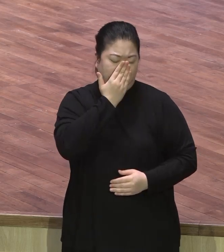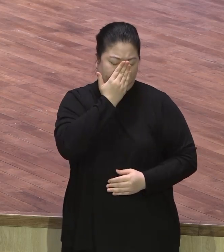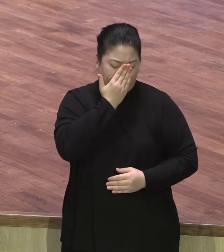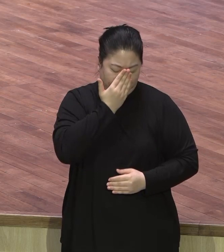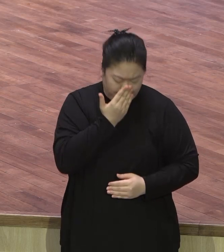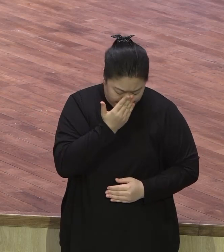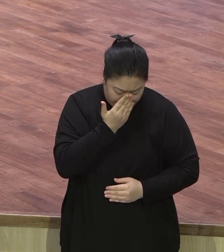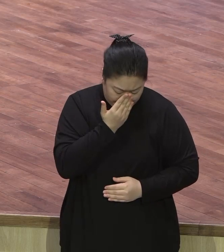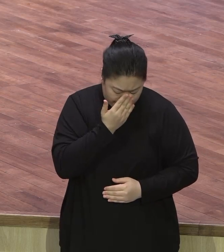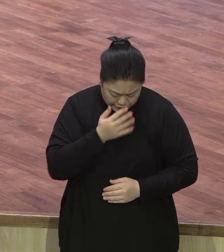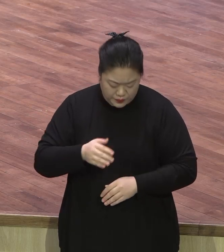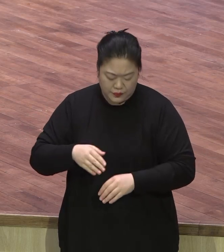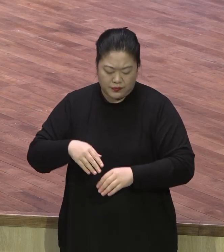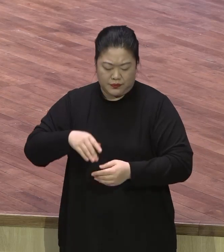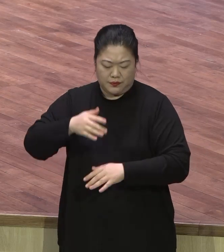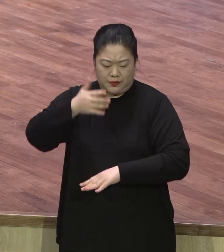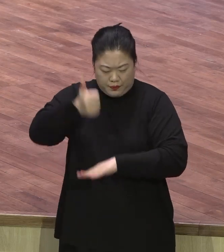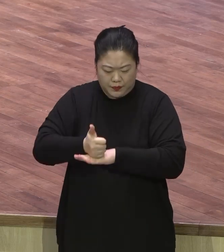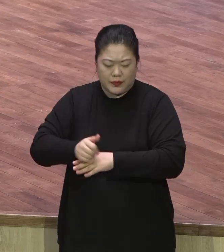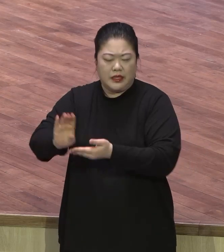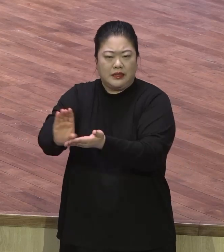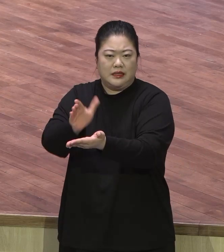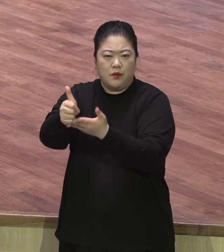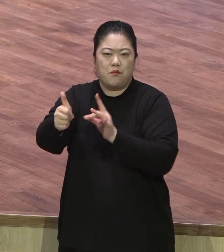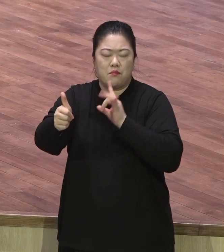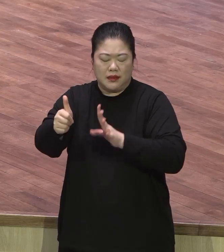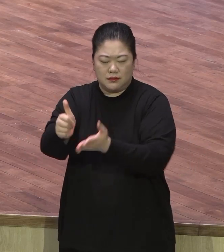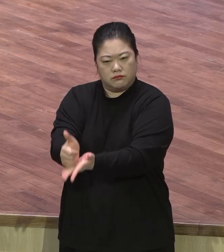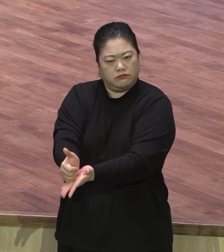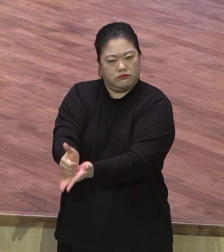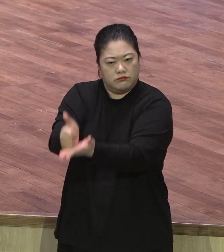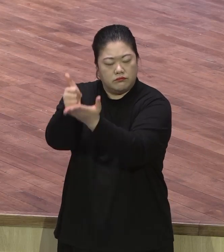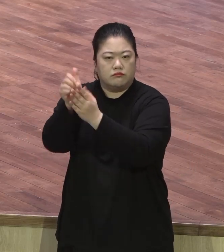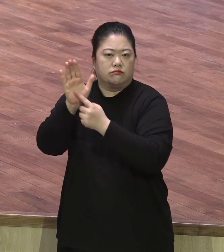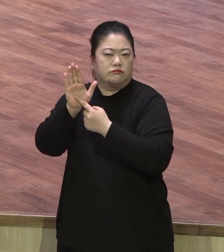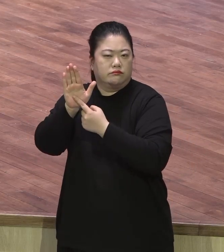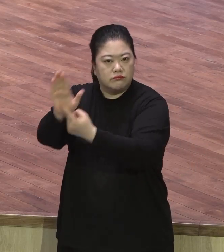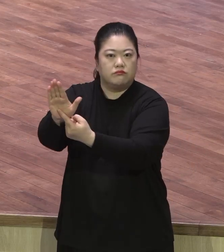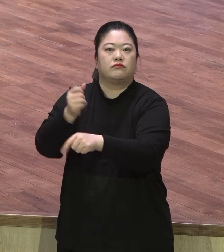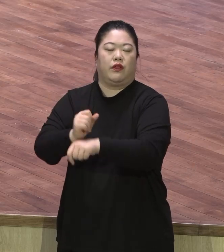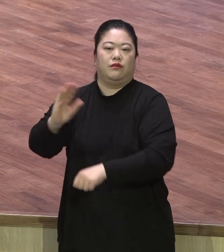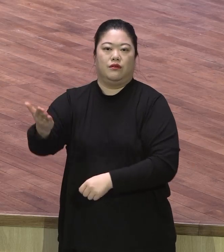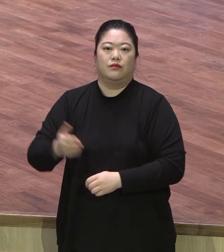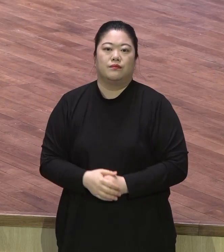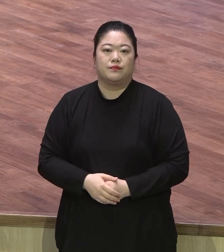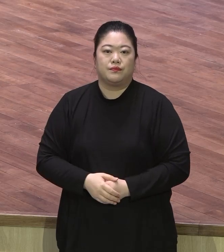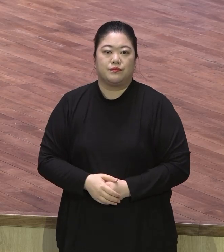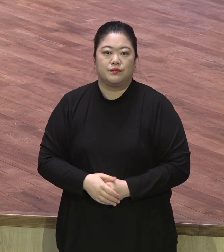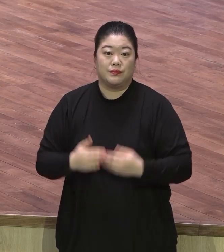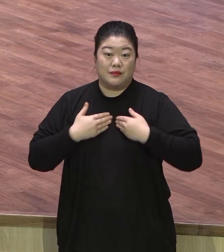그리스도 가면 내 안에서 사는 새털 인생 옛 사람은 죽고